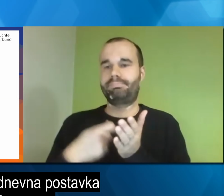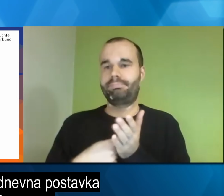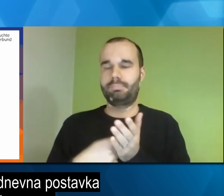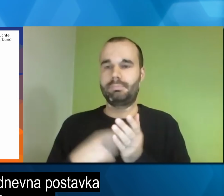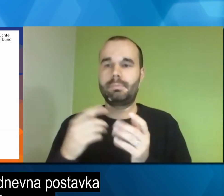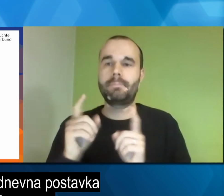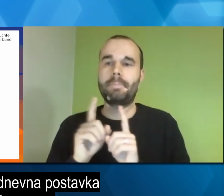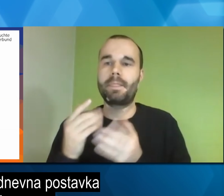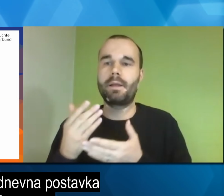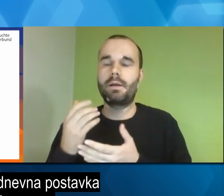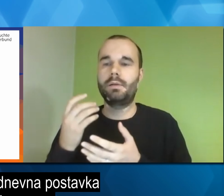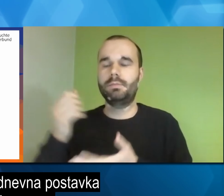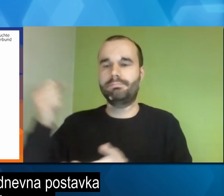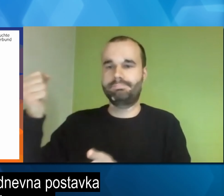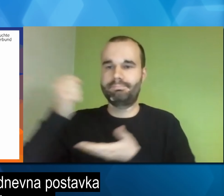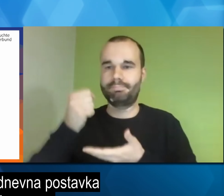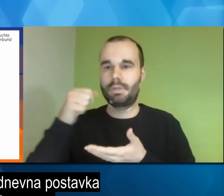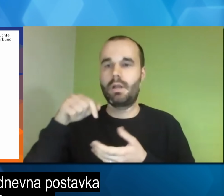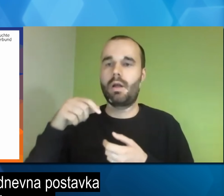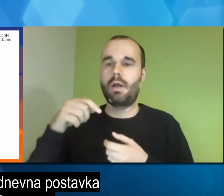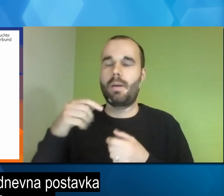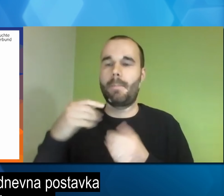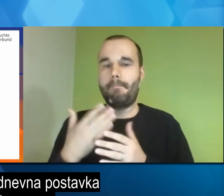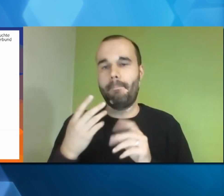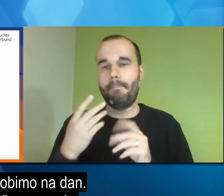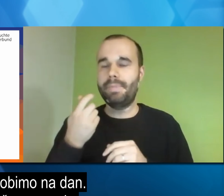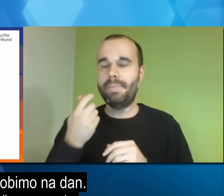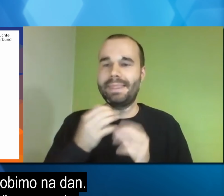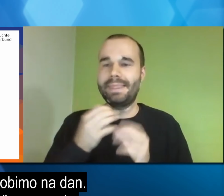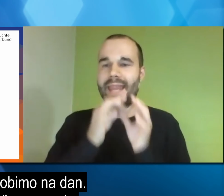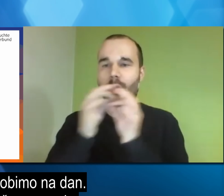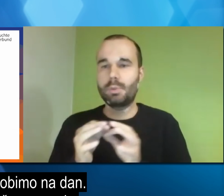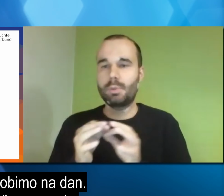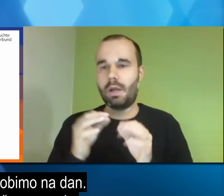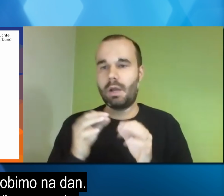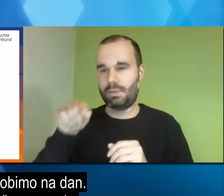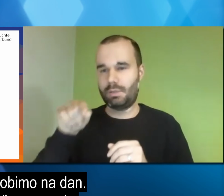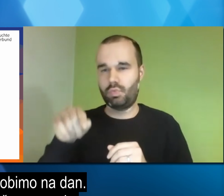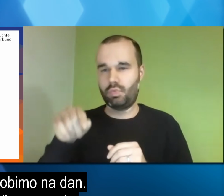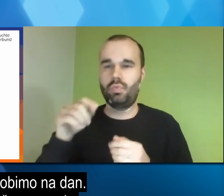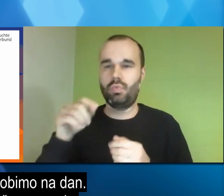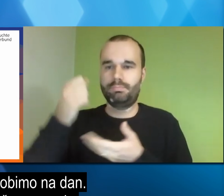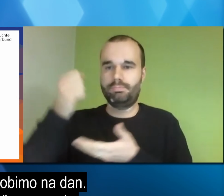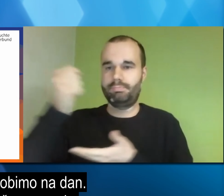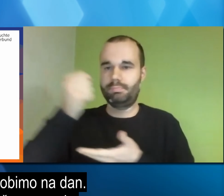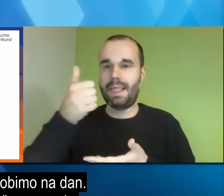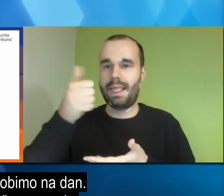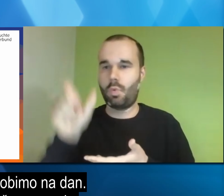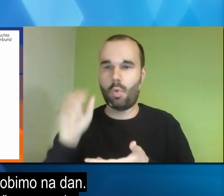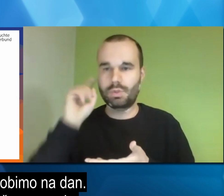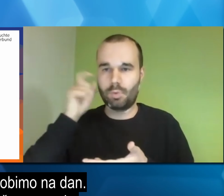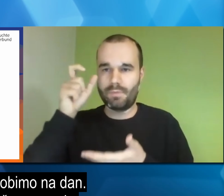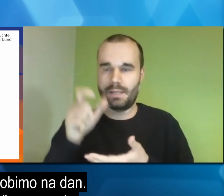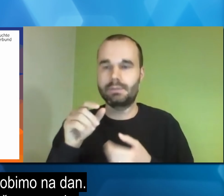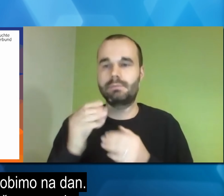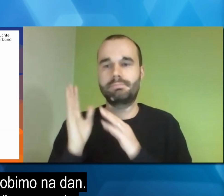Predlagana je dnevna postavka na oskrbovanca, torej koliko dobimo na dan in toliko